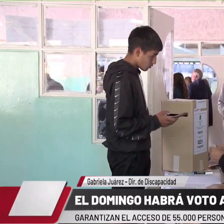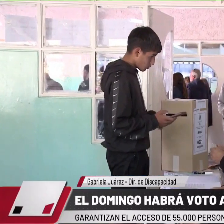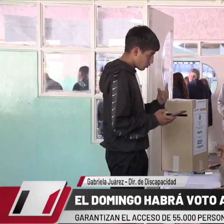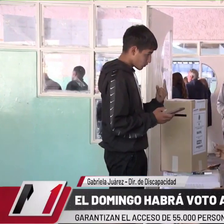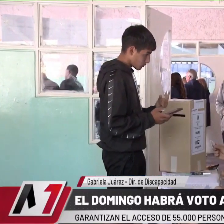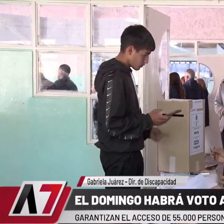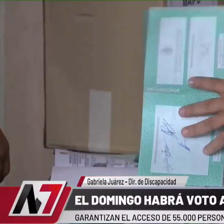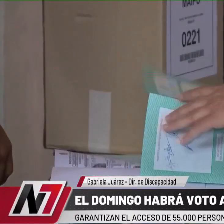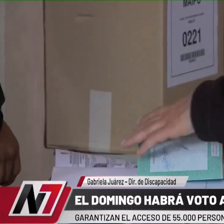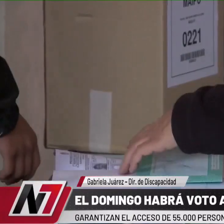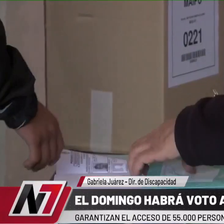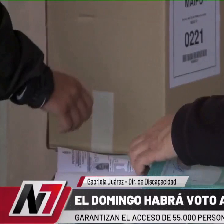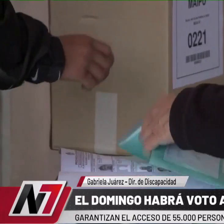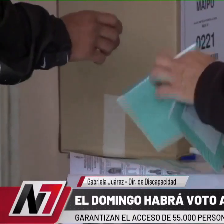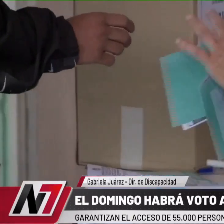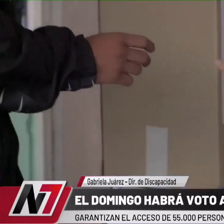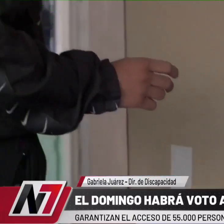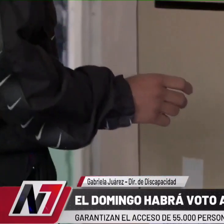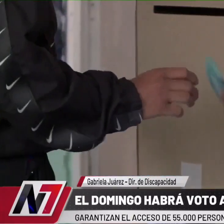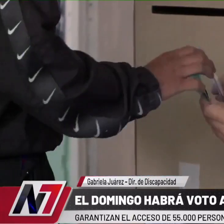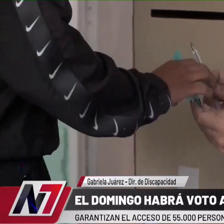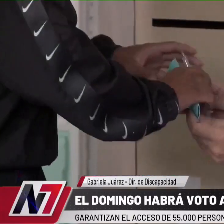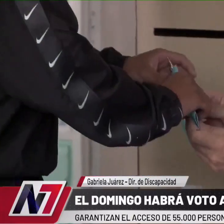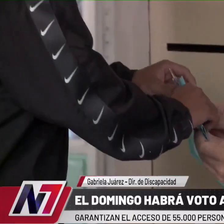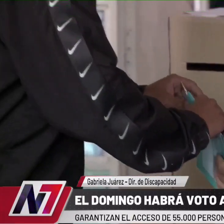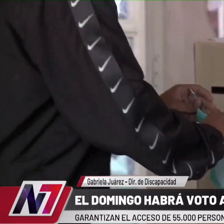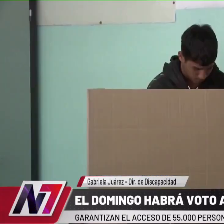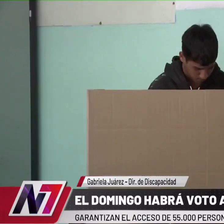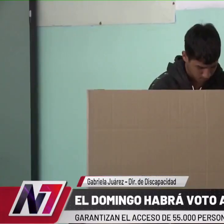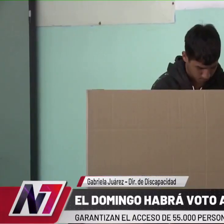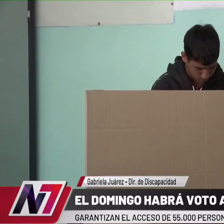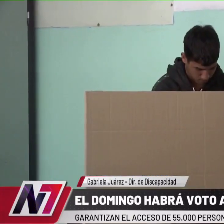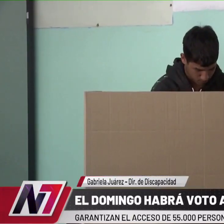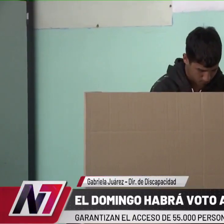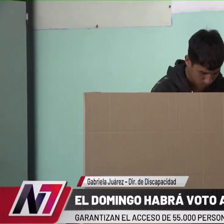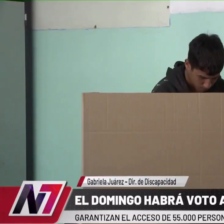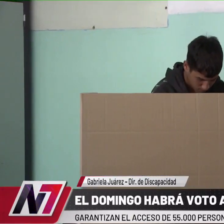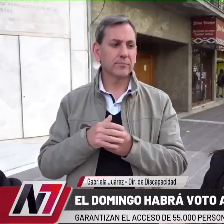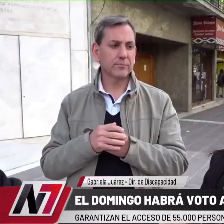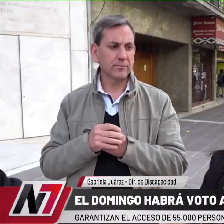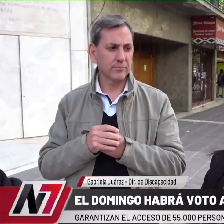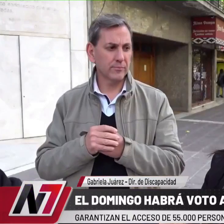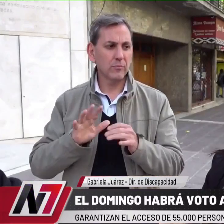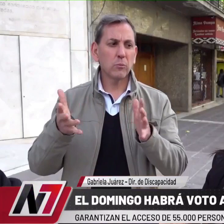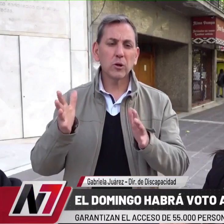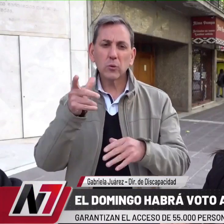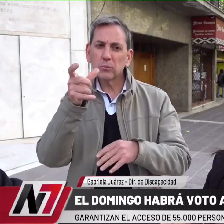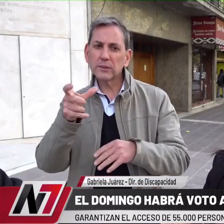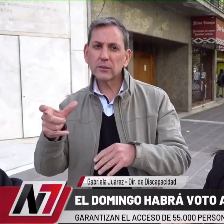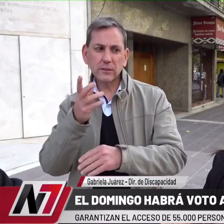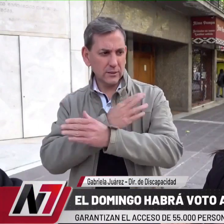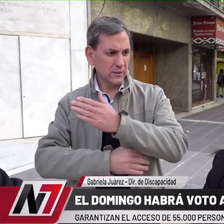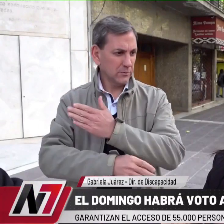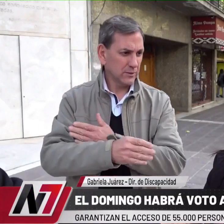en ciertas circunstancias que no pueden llegar a ejercer el voto, no se le cobra la multa. En total, las personas con discapacidad son